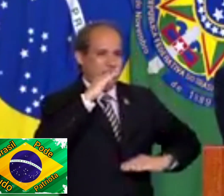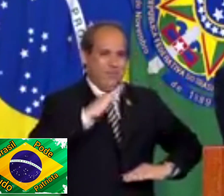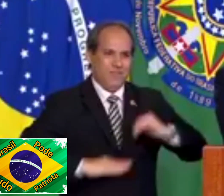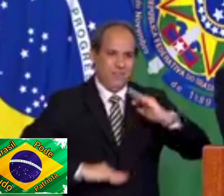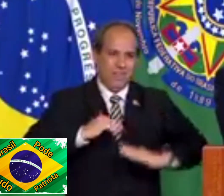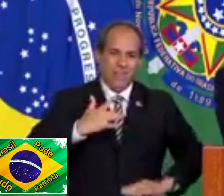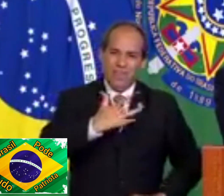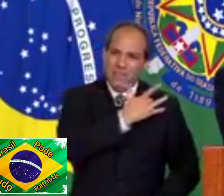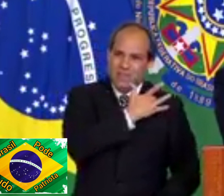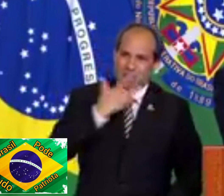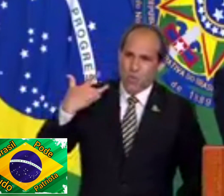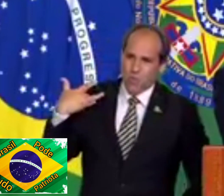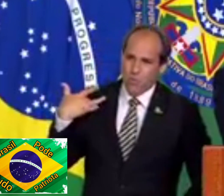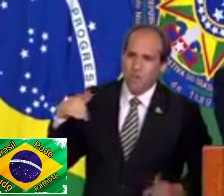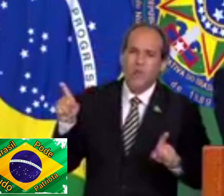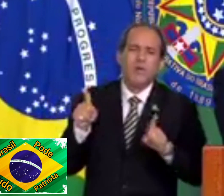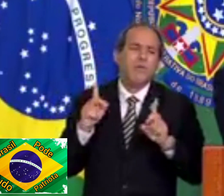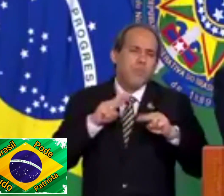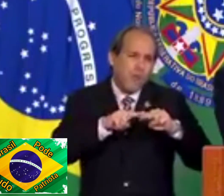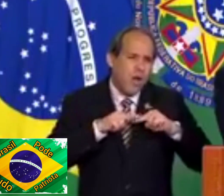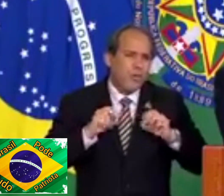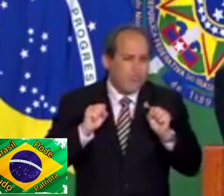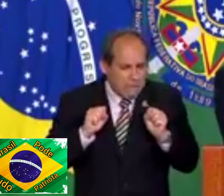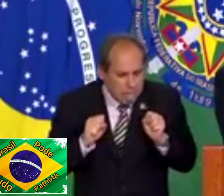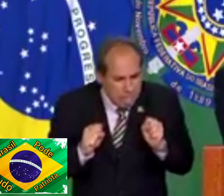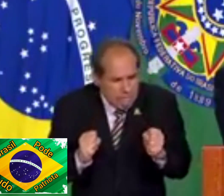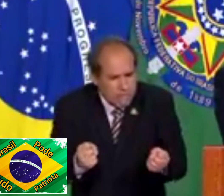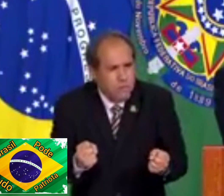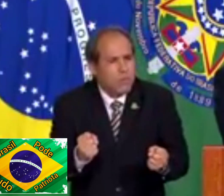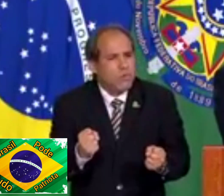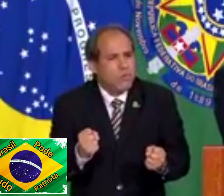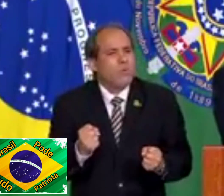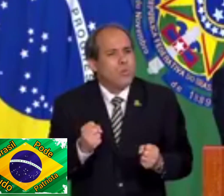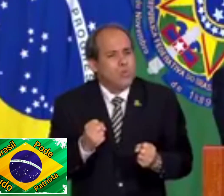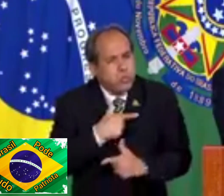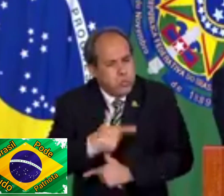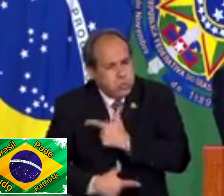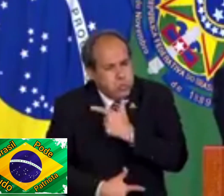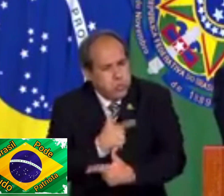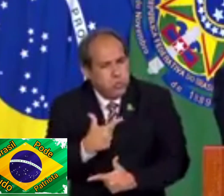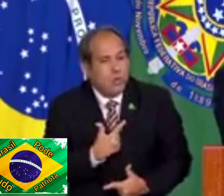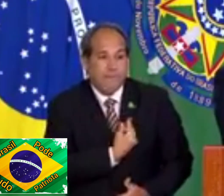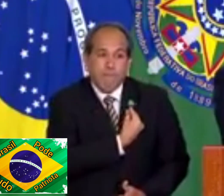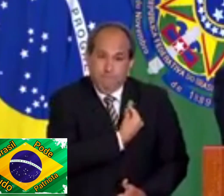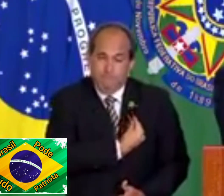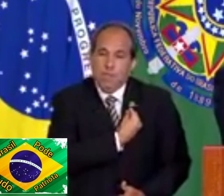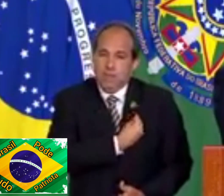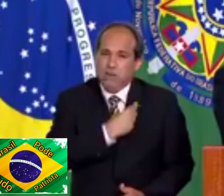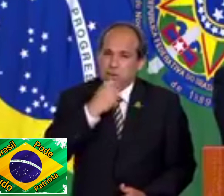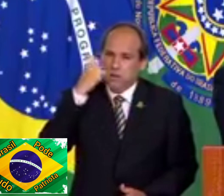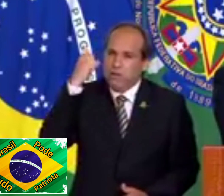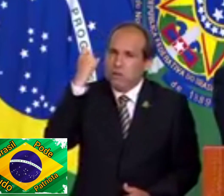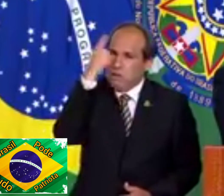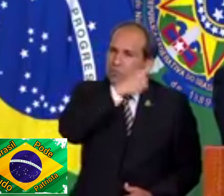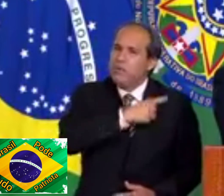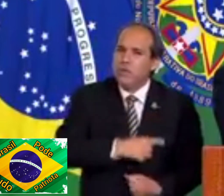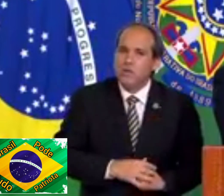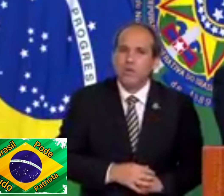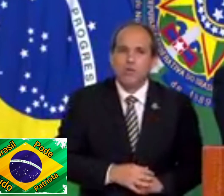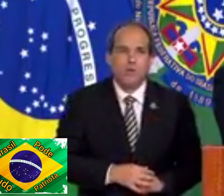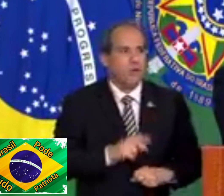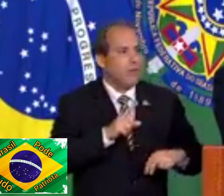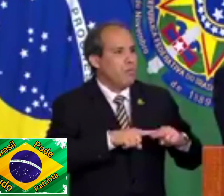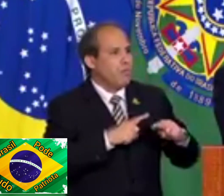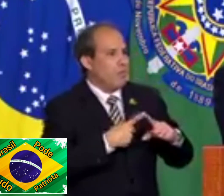saúde pela dedicação que vocês têm, por uma vida difícil que tem, porque vocês não têm